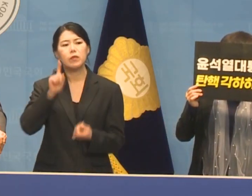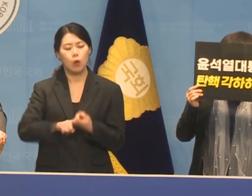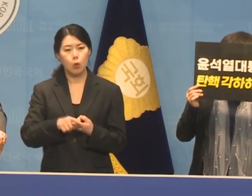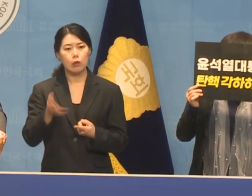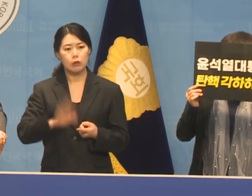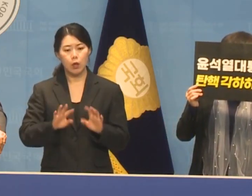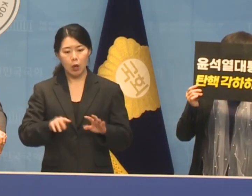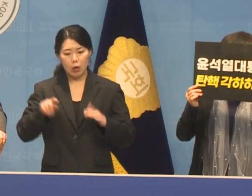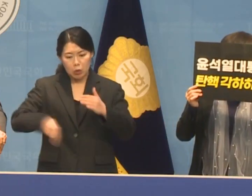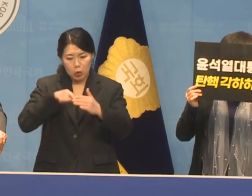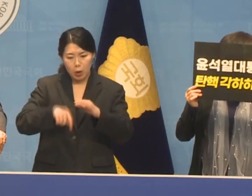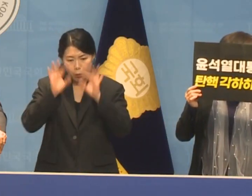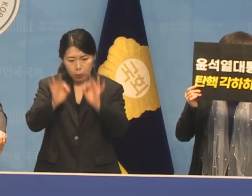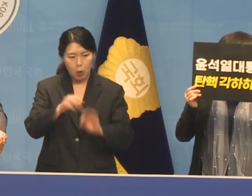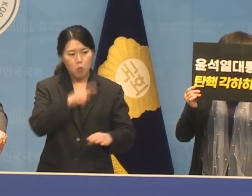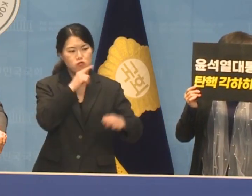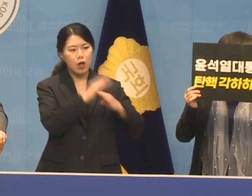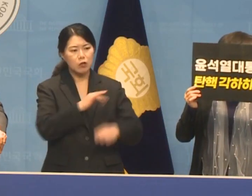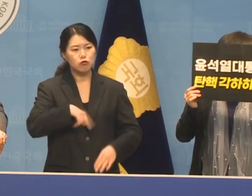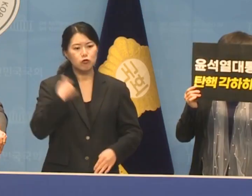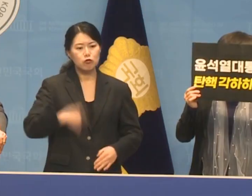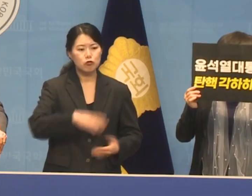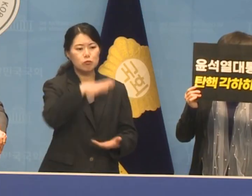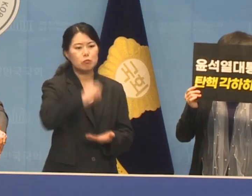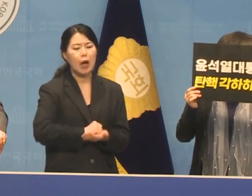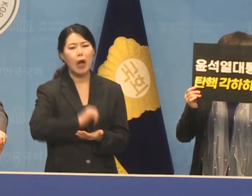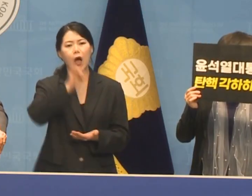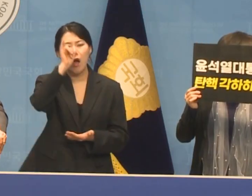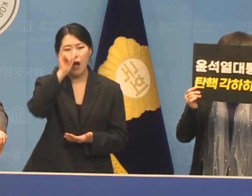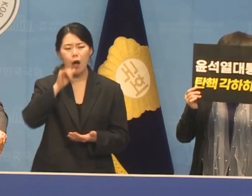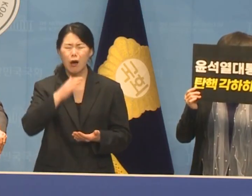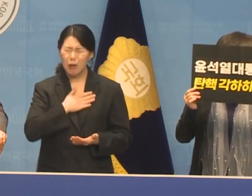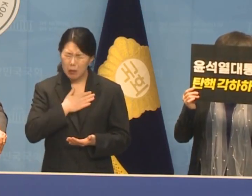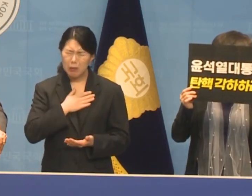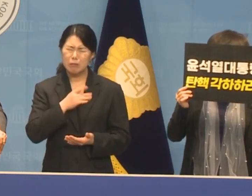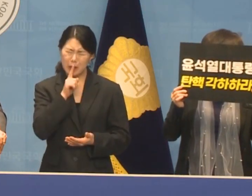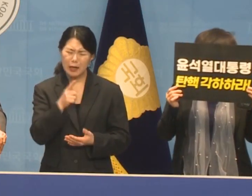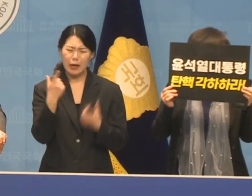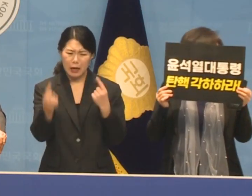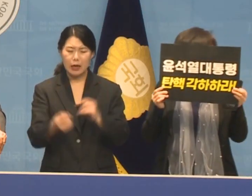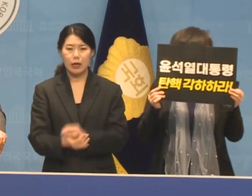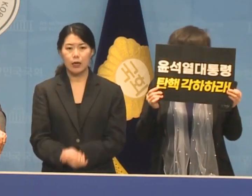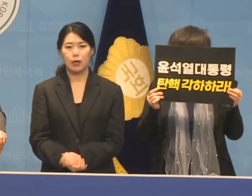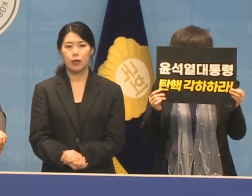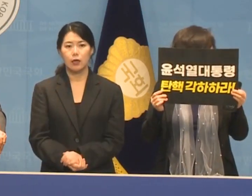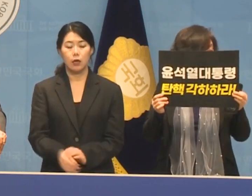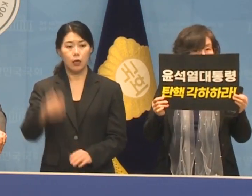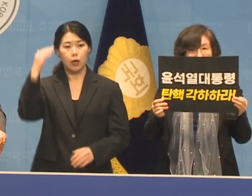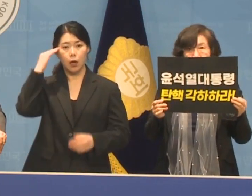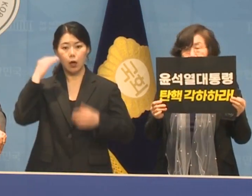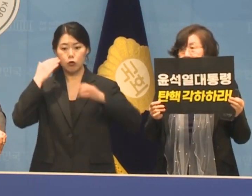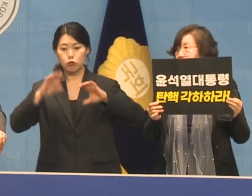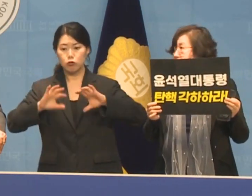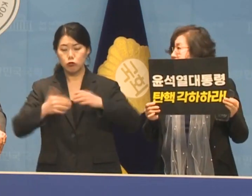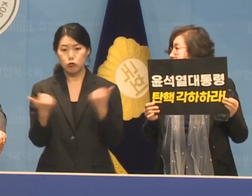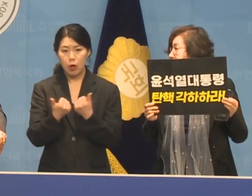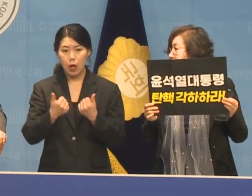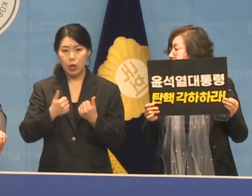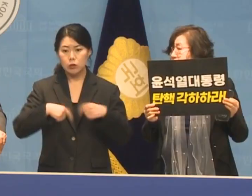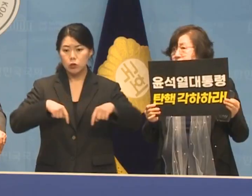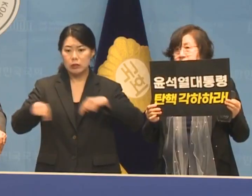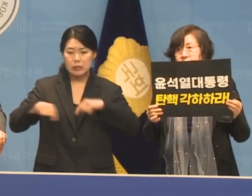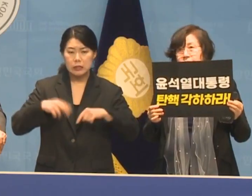이미 북중의 손에 장악되었다는 것을 저는 이 자리를 빌어 단언합니다. 한국의 국회를 비롯한